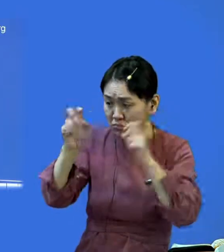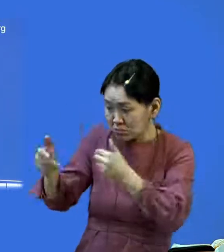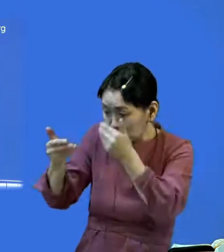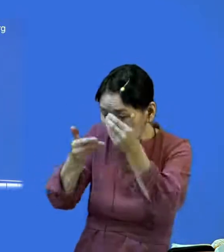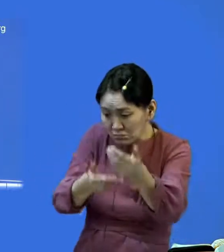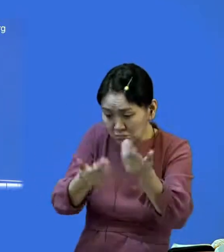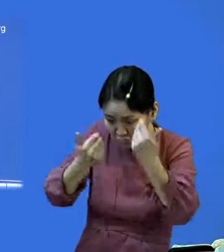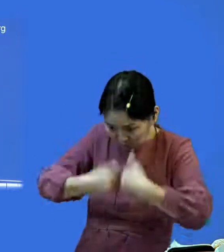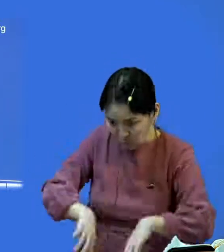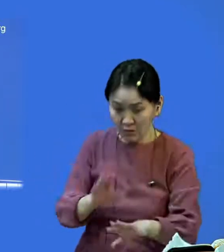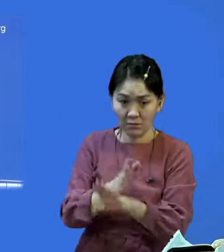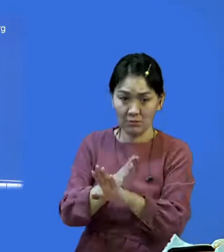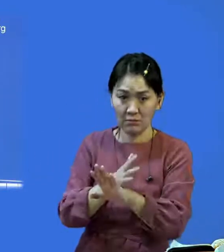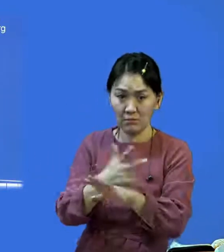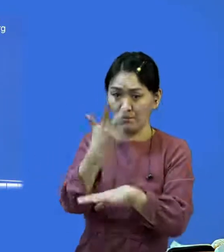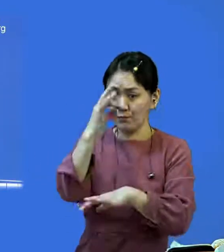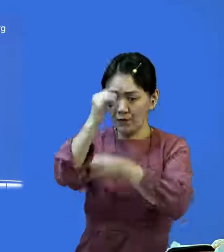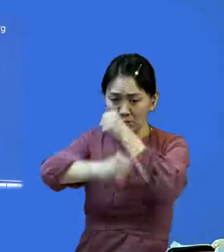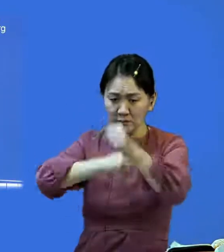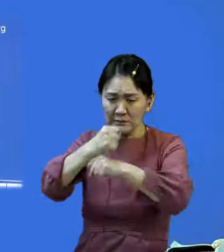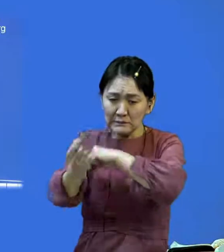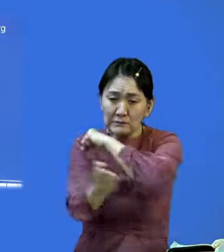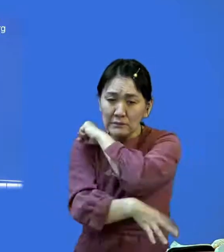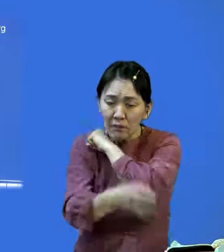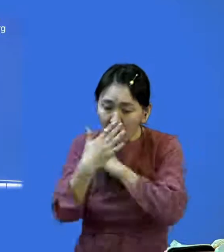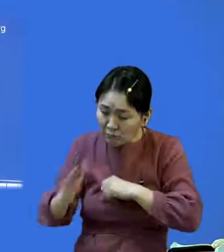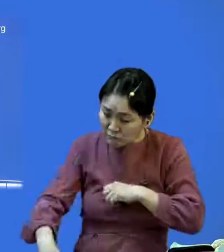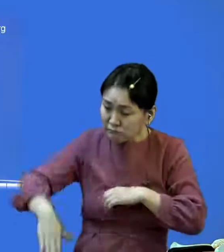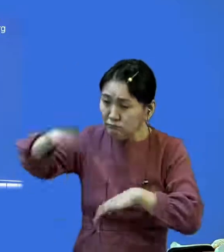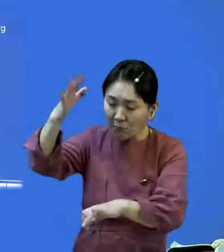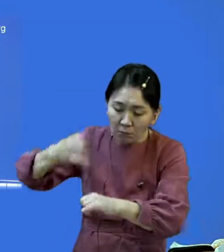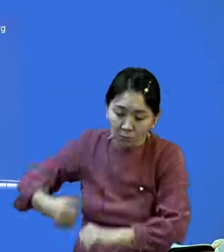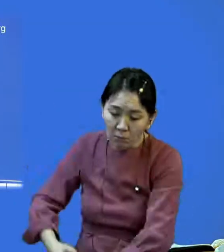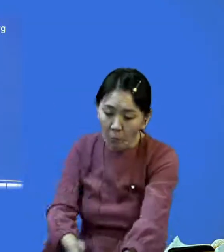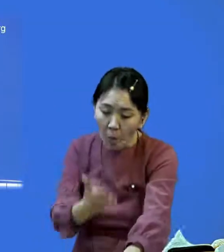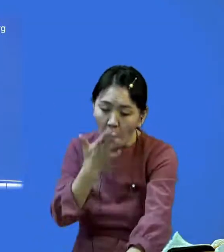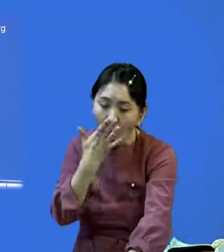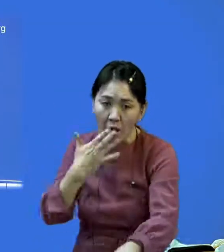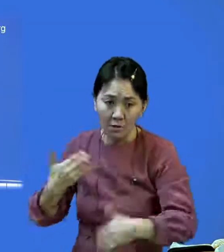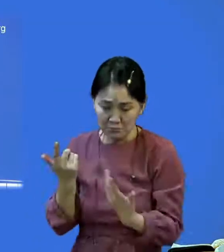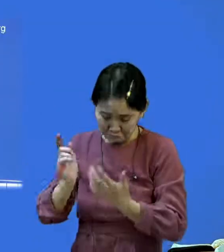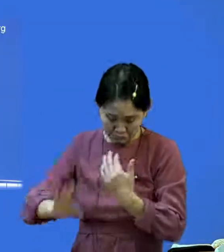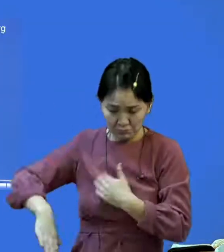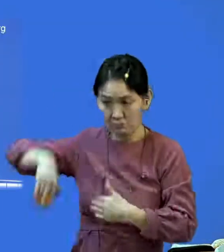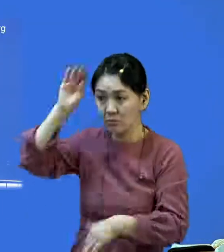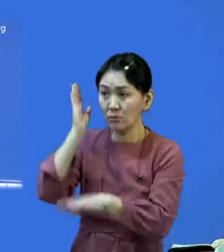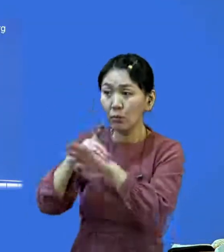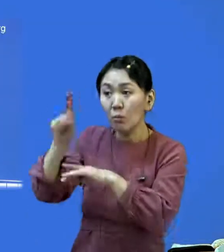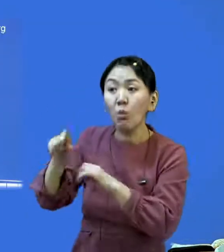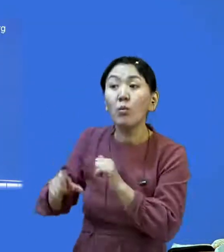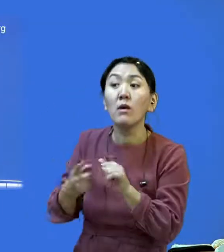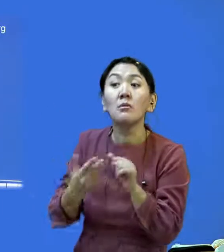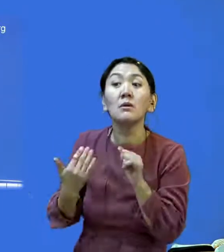30 жилийн дурш тэмэ ядуу мужаны хүү болж өссөн. Тэр нэг хин бай.